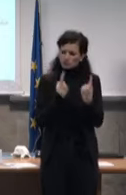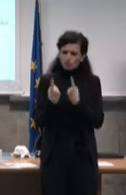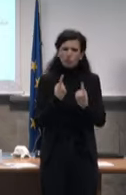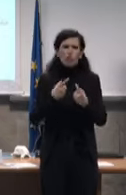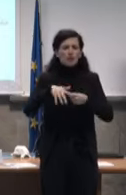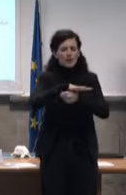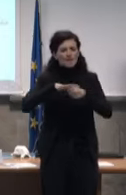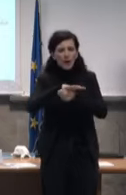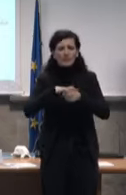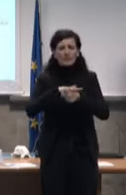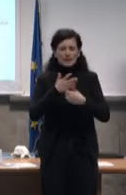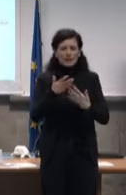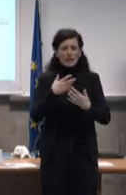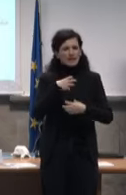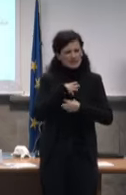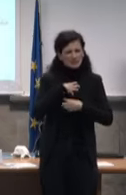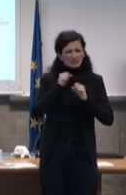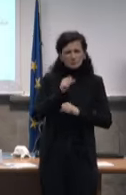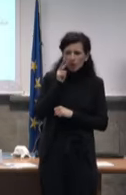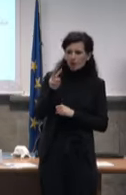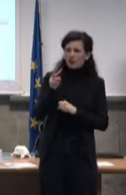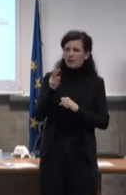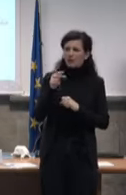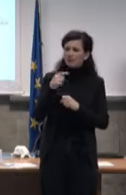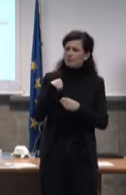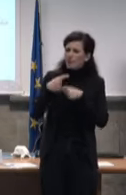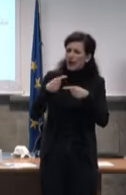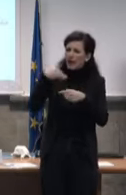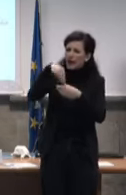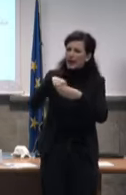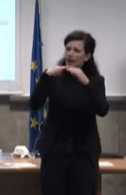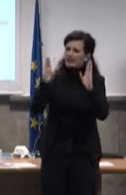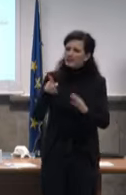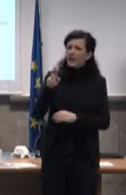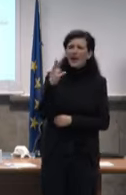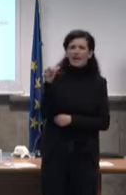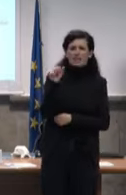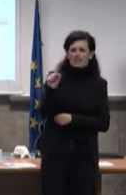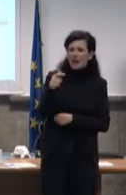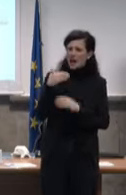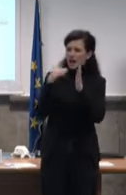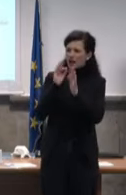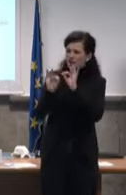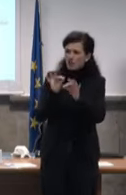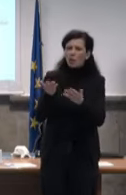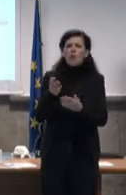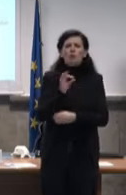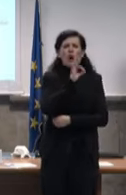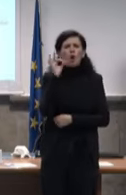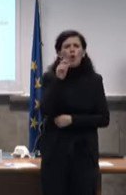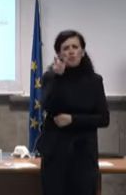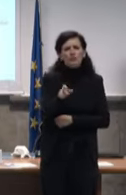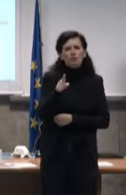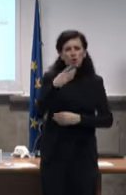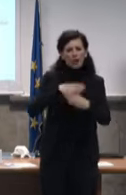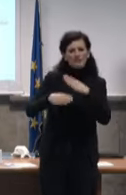di vedere i propri cari nonostante la difficoltà che le persone all'interno soprattutto quelle disabili hanno di